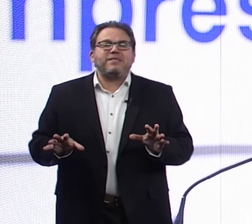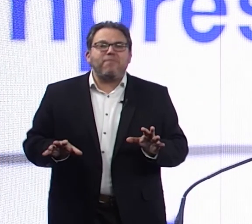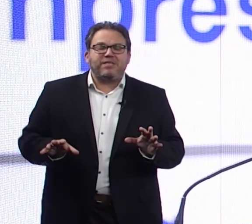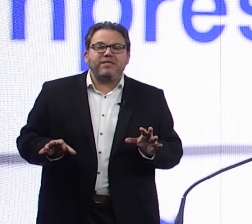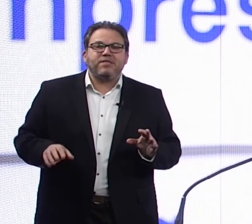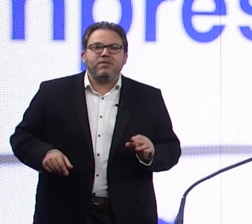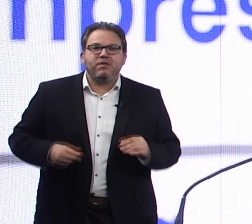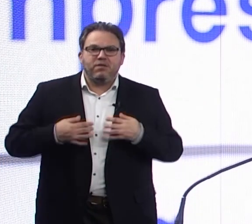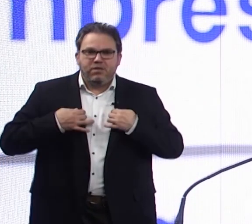empresas